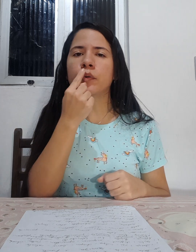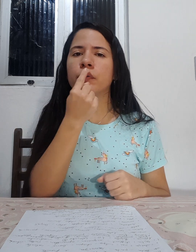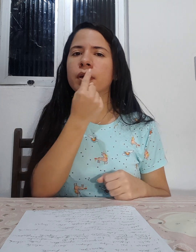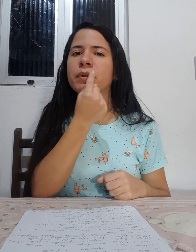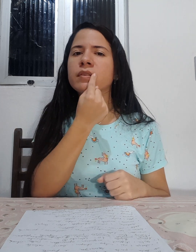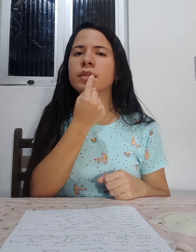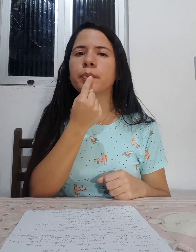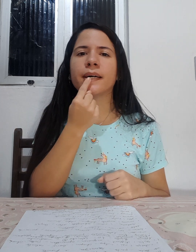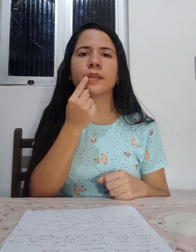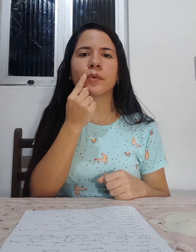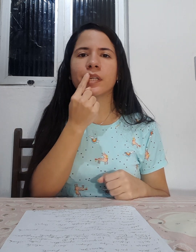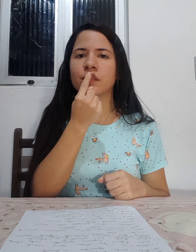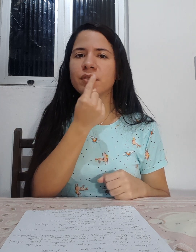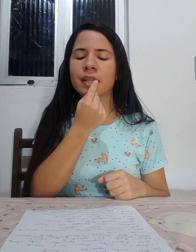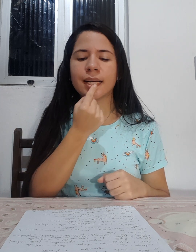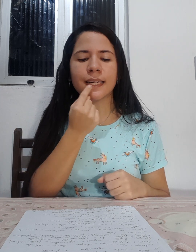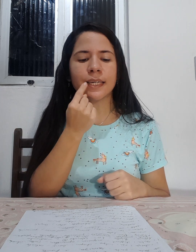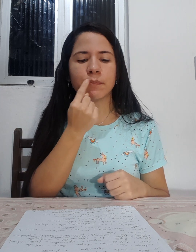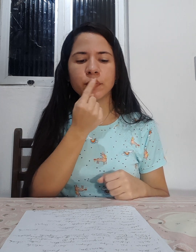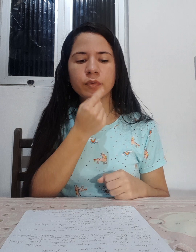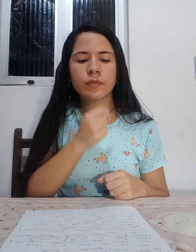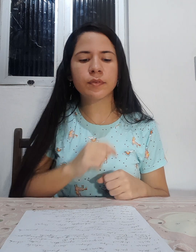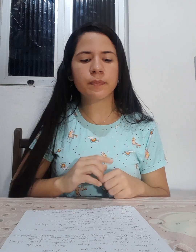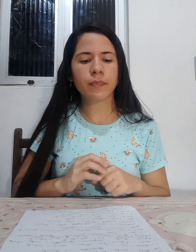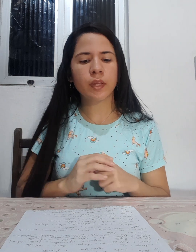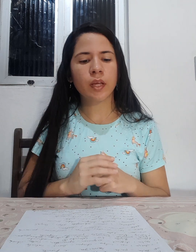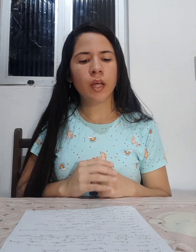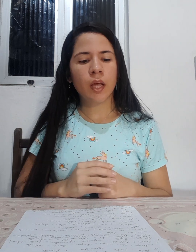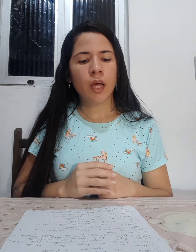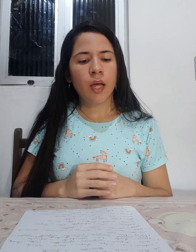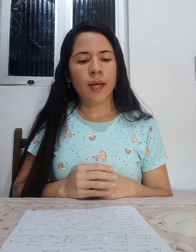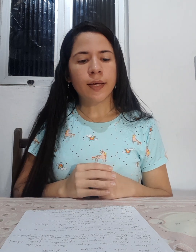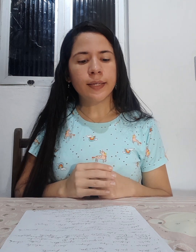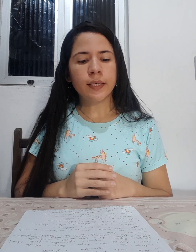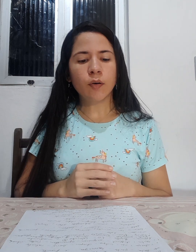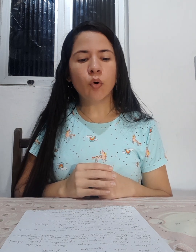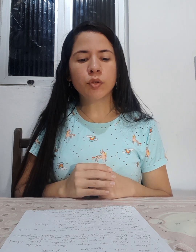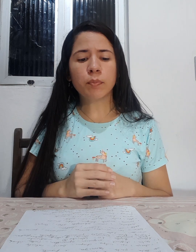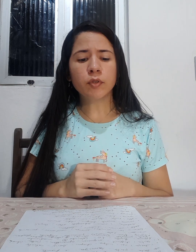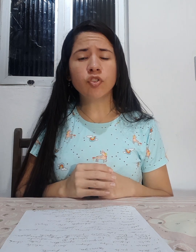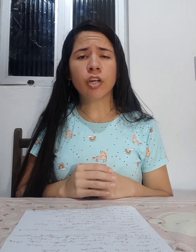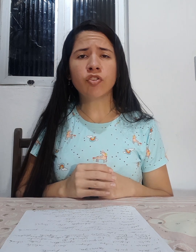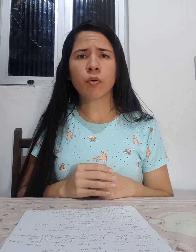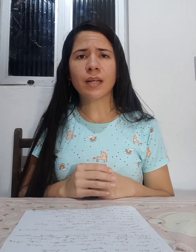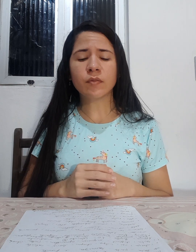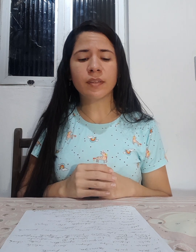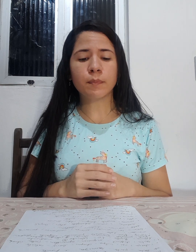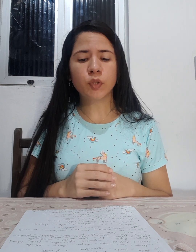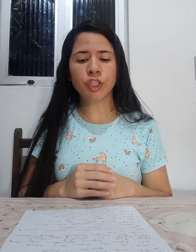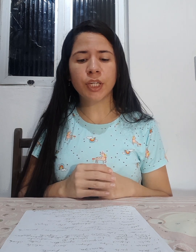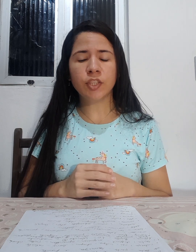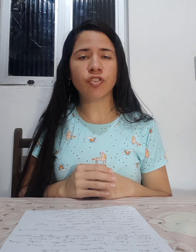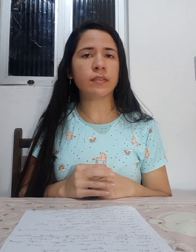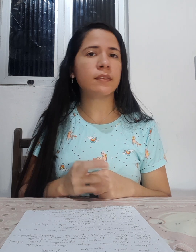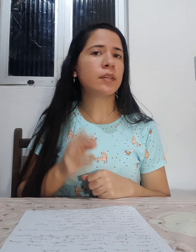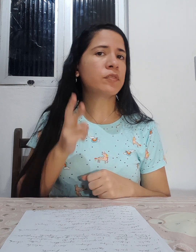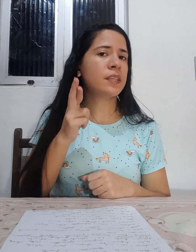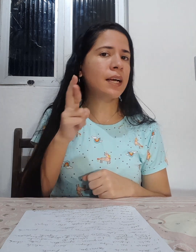batom, que é passando um batom aqui nos lábios. Outro ponto de articulação, as bochechas. Então, sinais